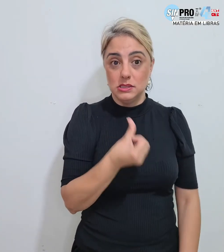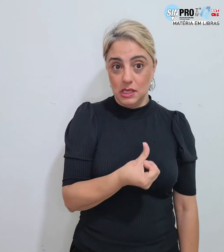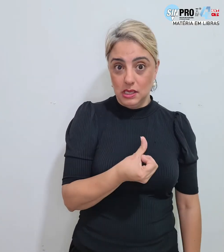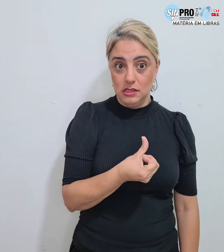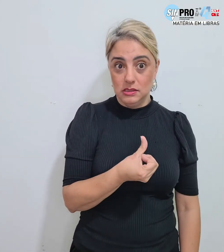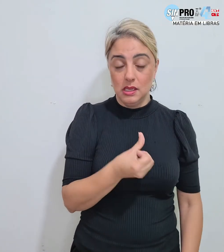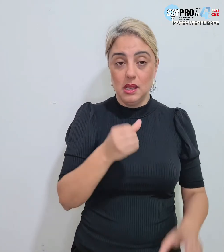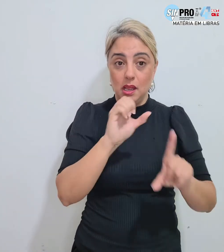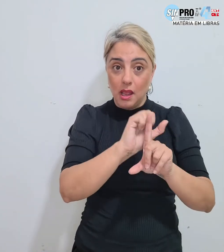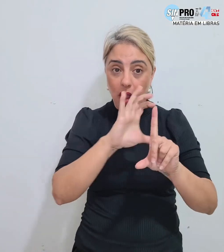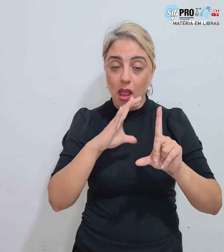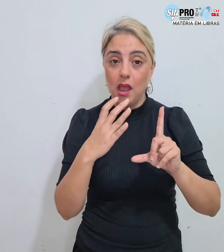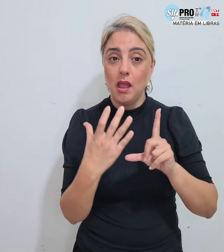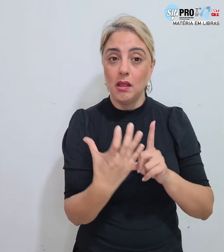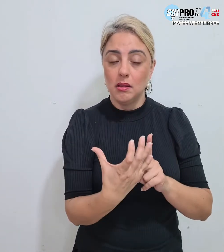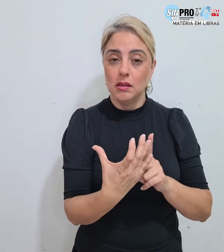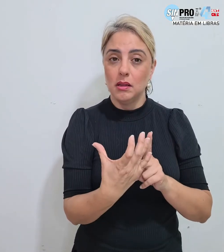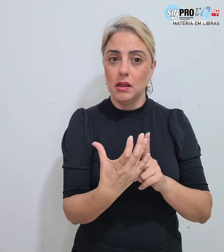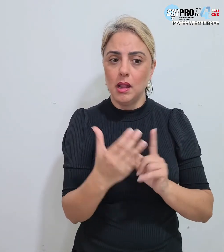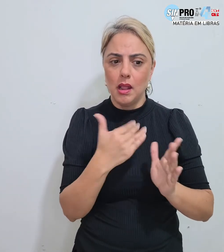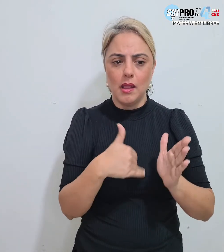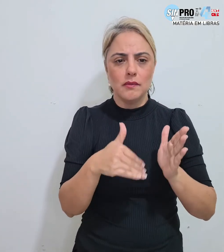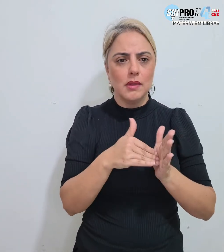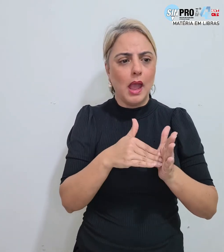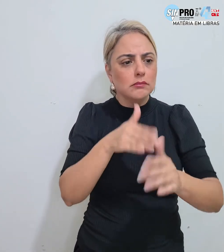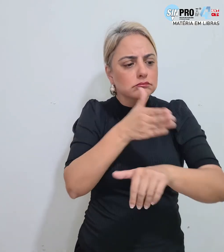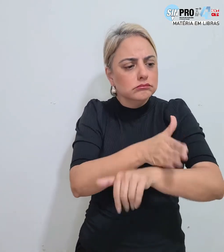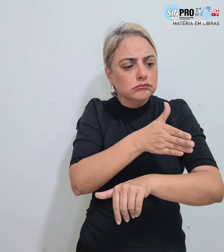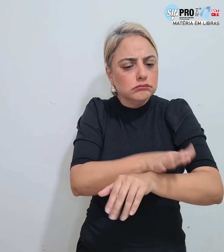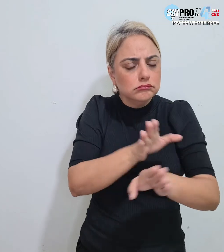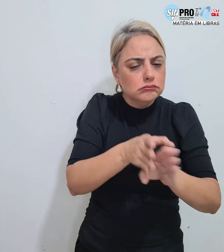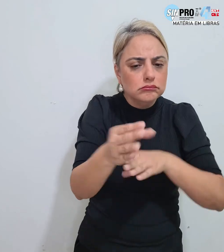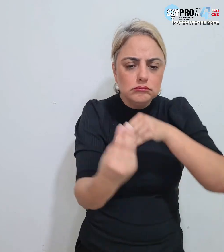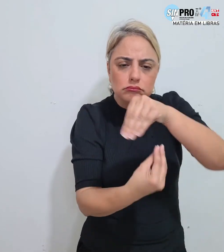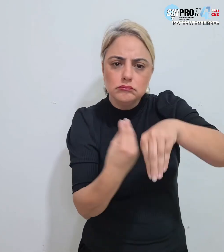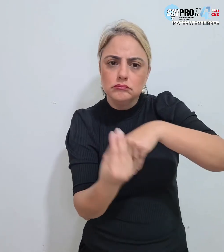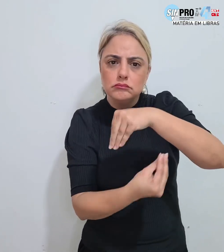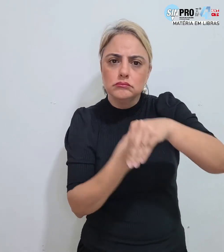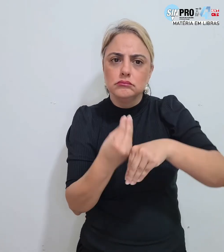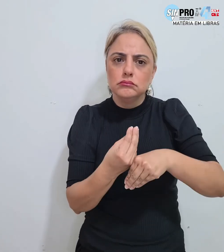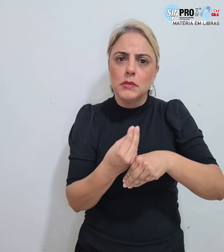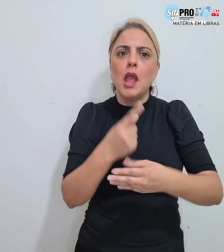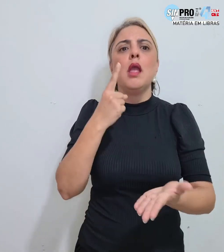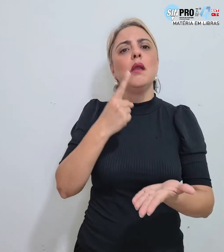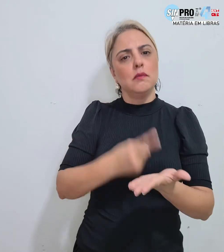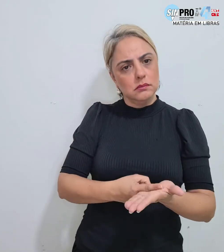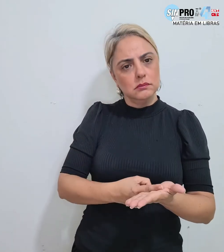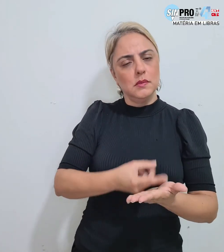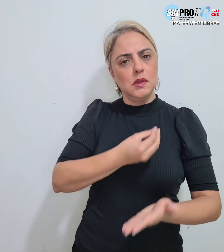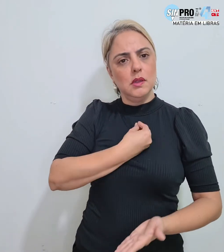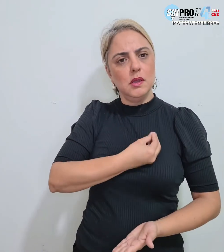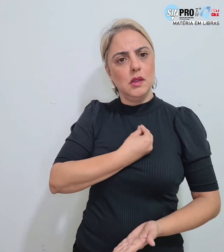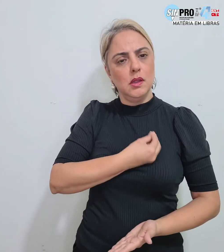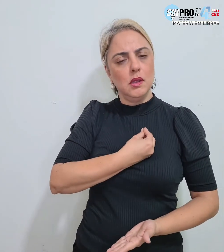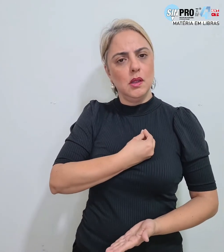6. As comunidades devem estar totalmente instruídas, envolvidas e comprometidas em viver